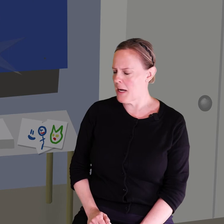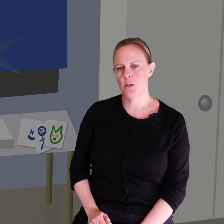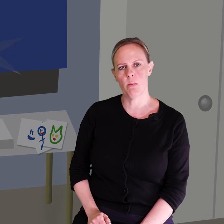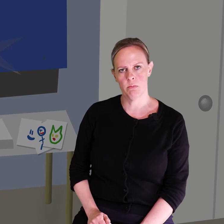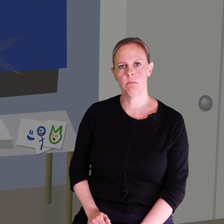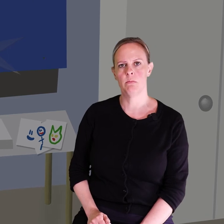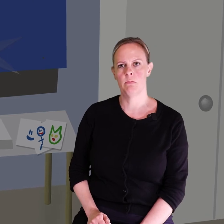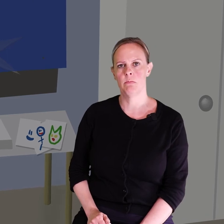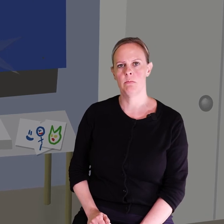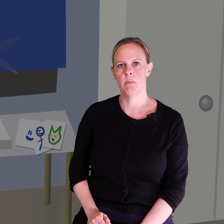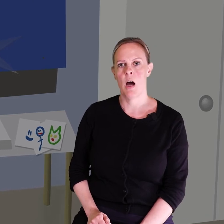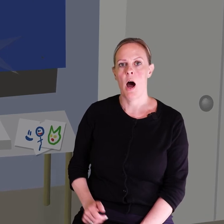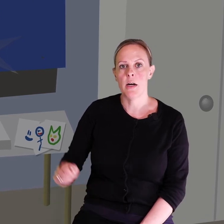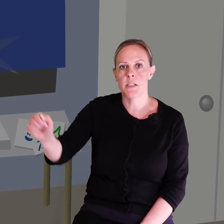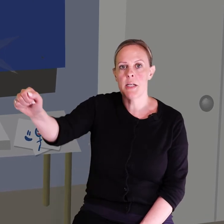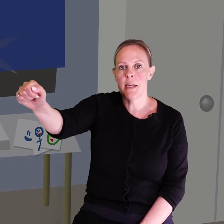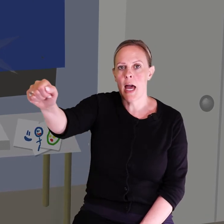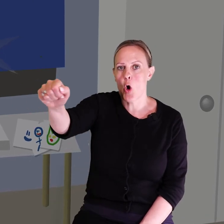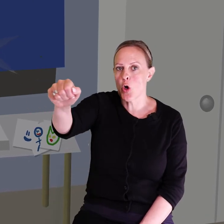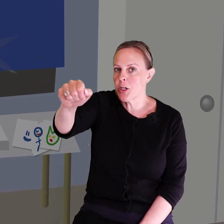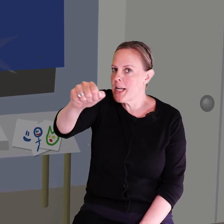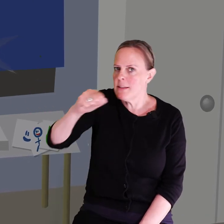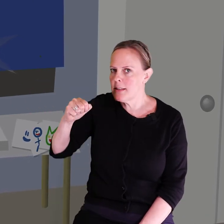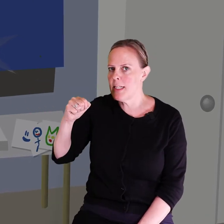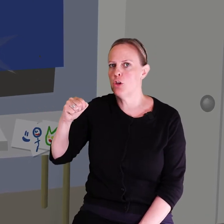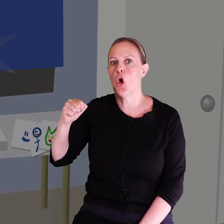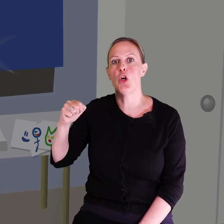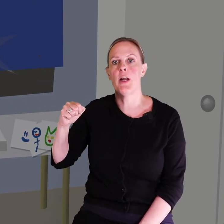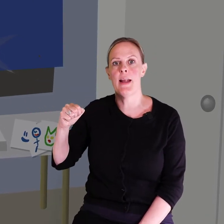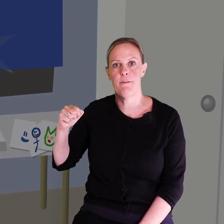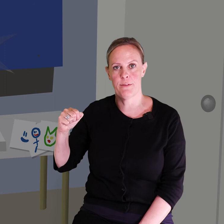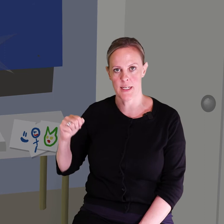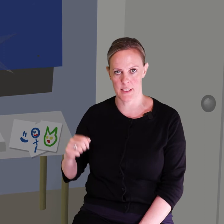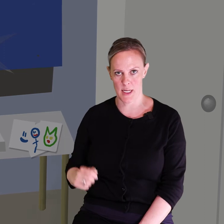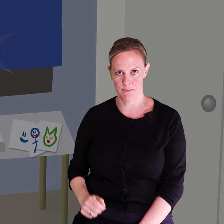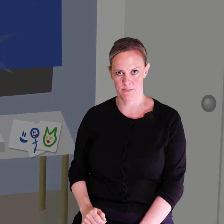ändå. Han stänger ordentligt dörren efter sig.